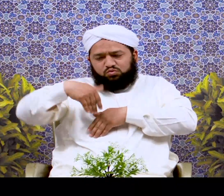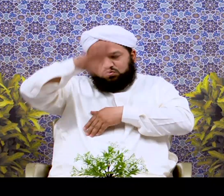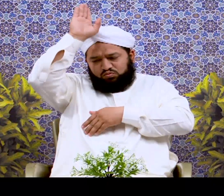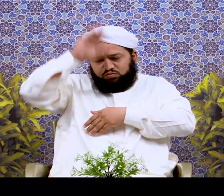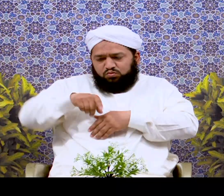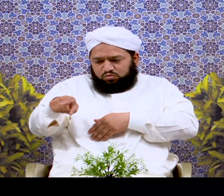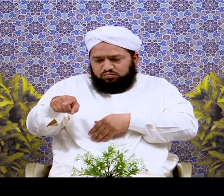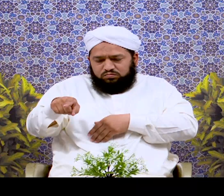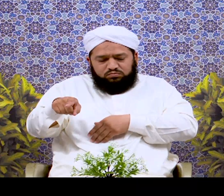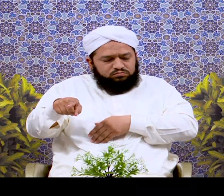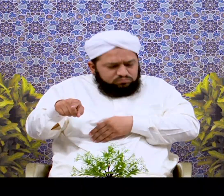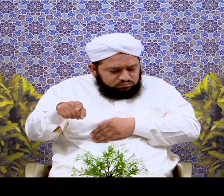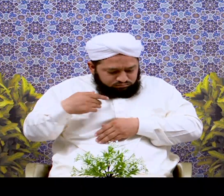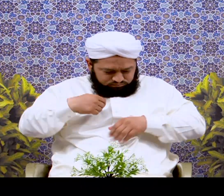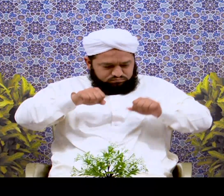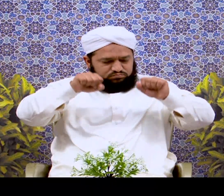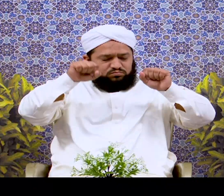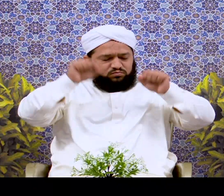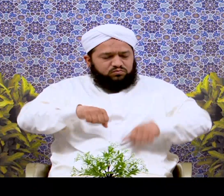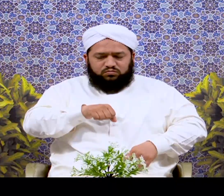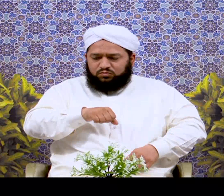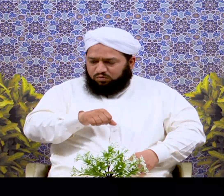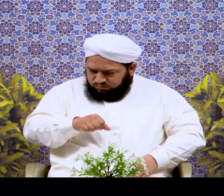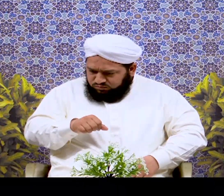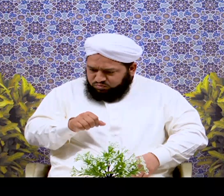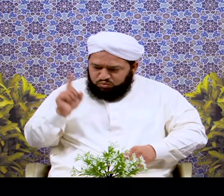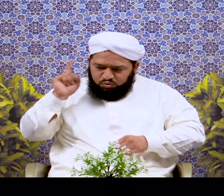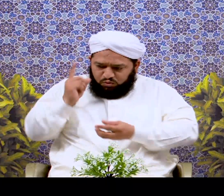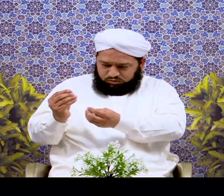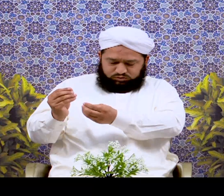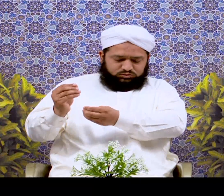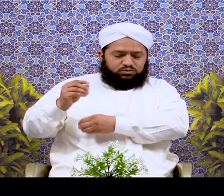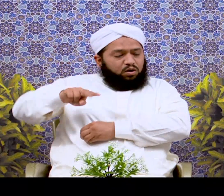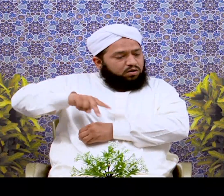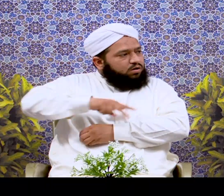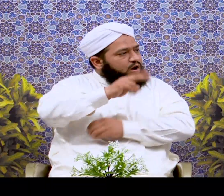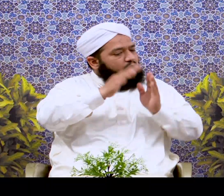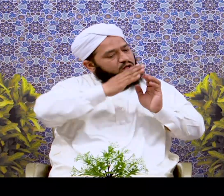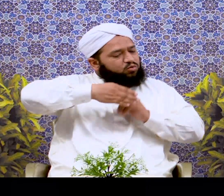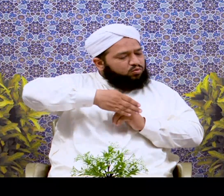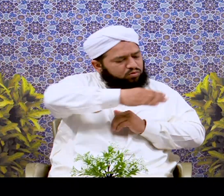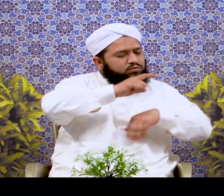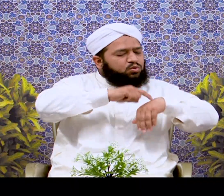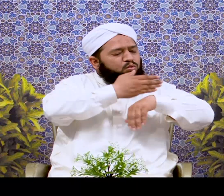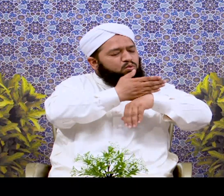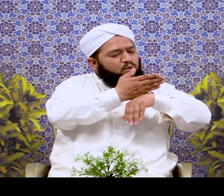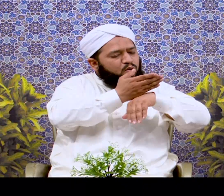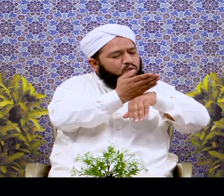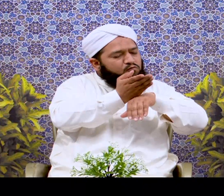کو معراج ہوئی ہے؟ فرمایا، ہاں بالکل ہوئی ہے۔ اتنا سن کر غیر مسلم بغیر کچھ بولے اندر چلا گیا۔